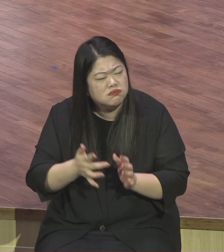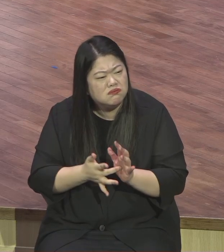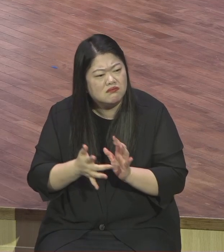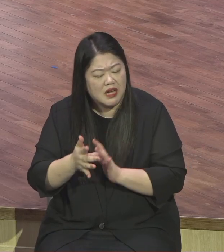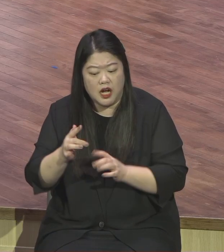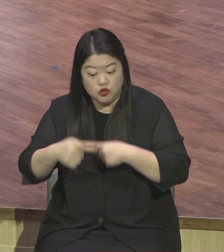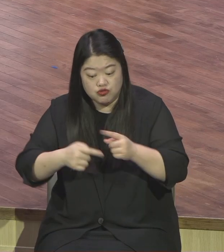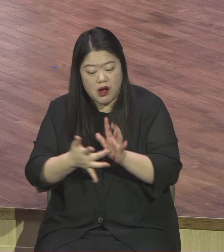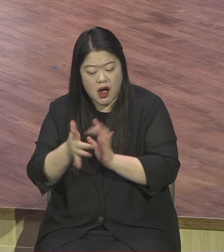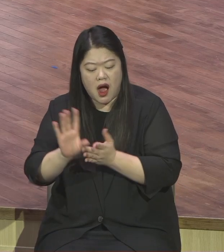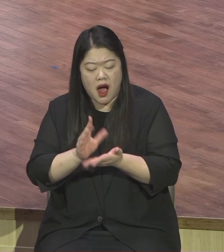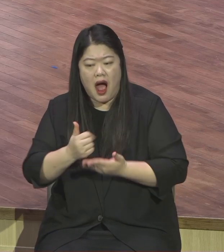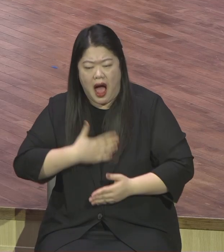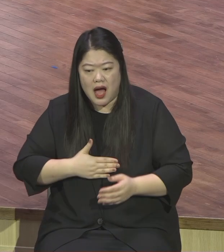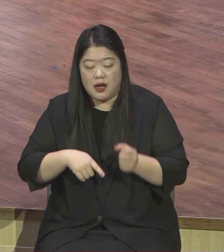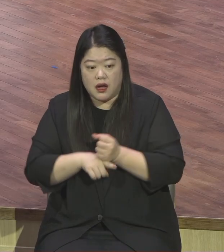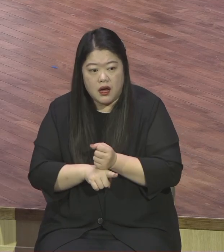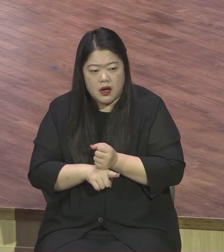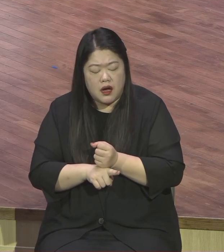모르니까 못 가르치지요.